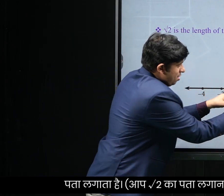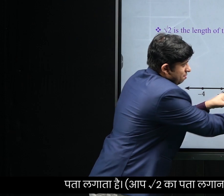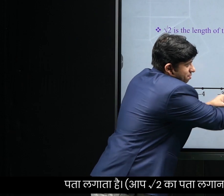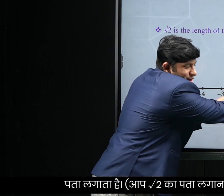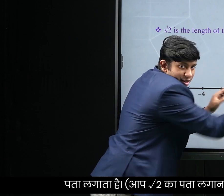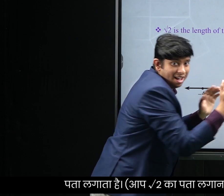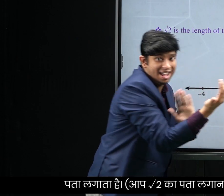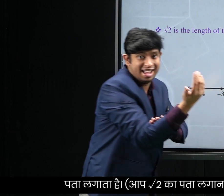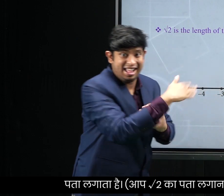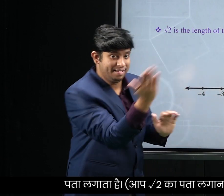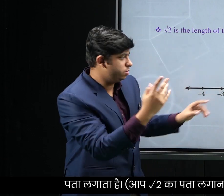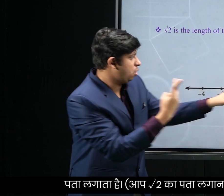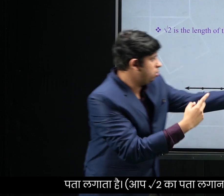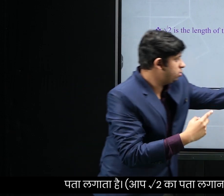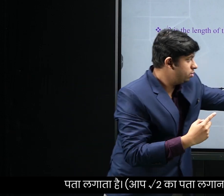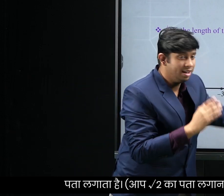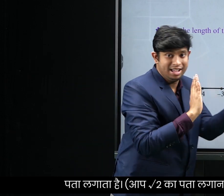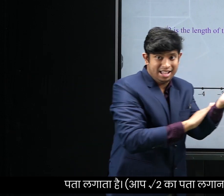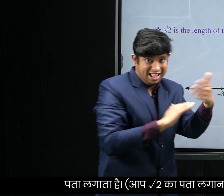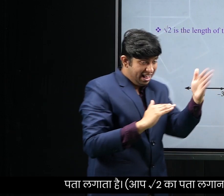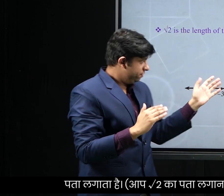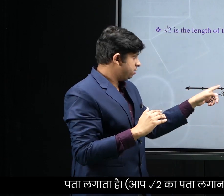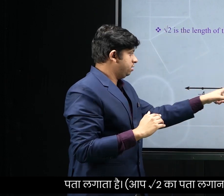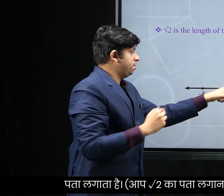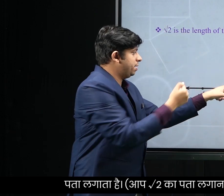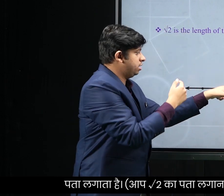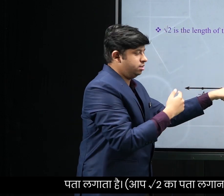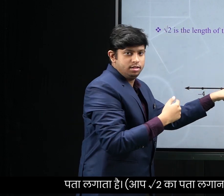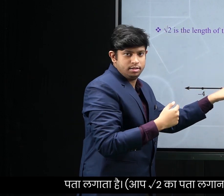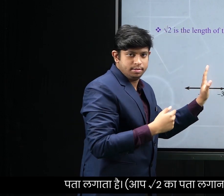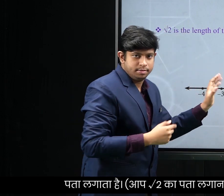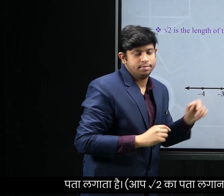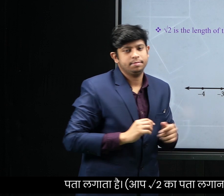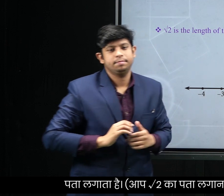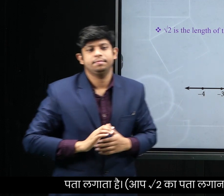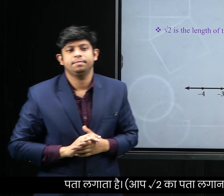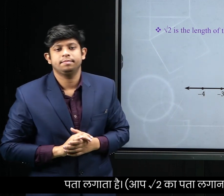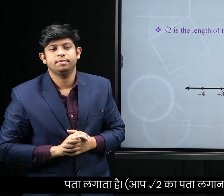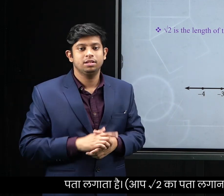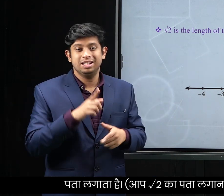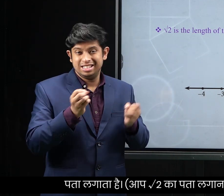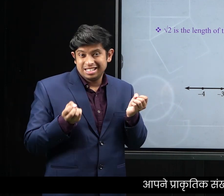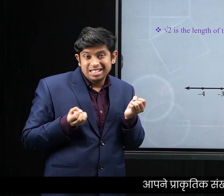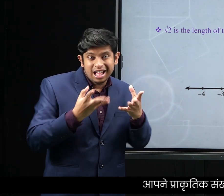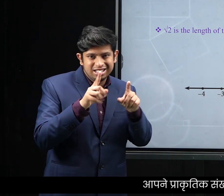थे, आपको माइनस क्यूब 2 में बोनस भी मिला है। आपके प्राकृतिक संख्याओं